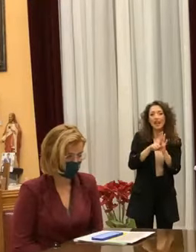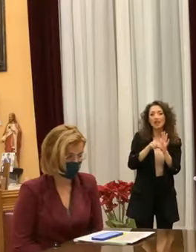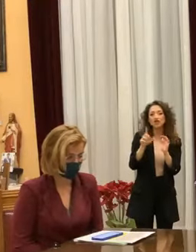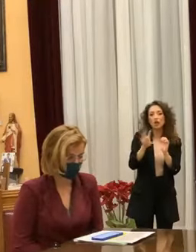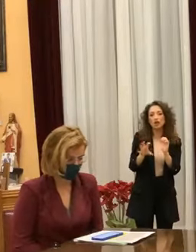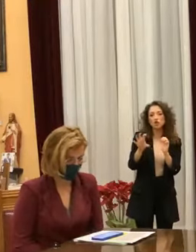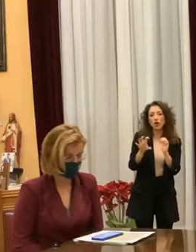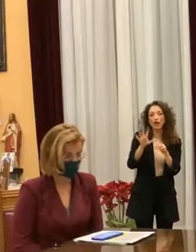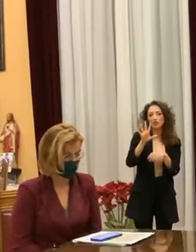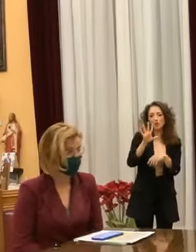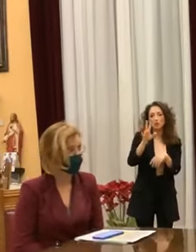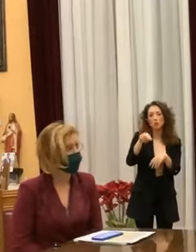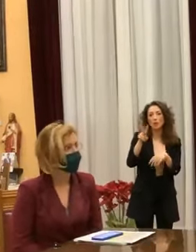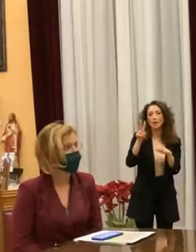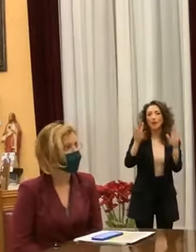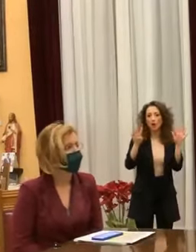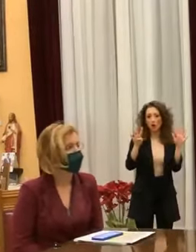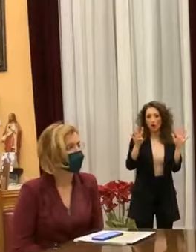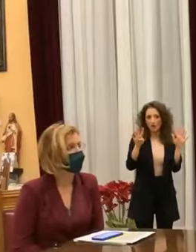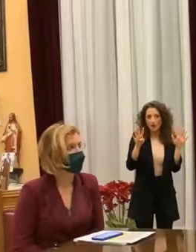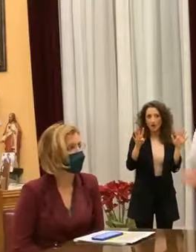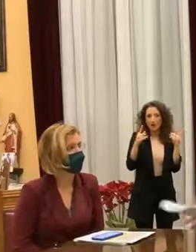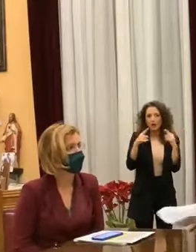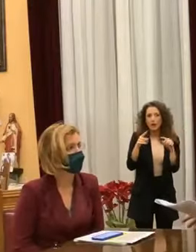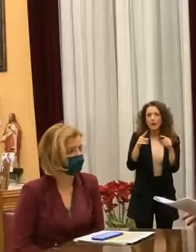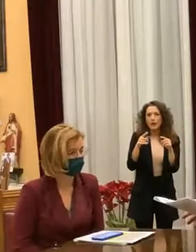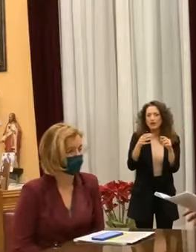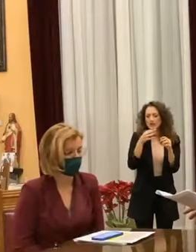5/2009, cioè quelle che per vari motivi